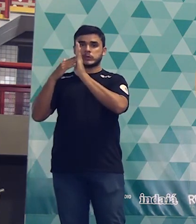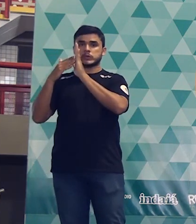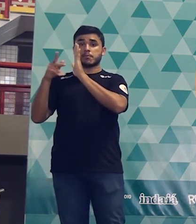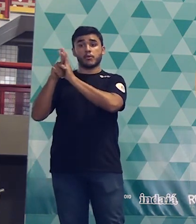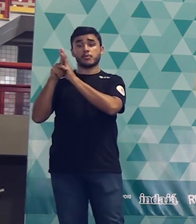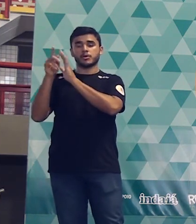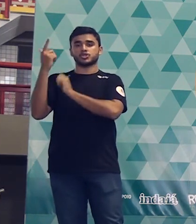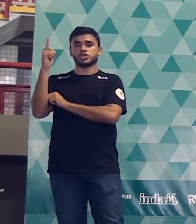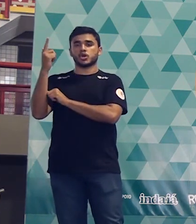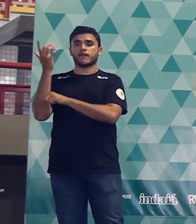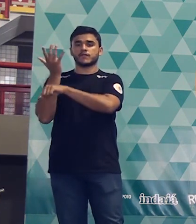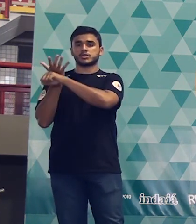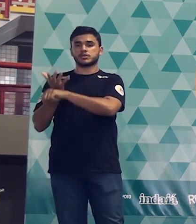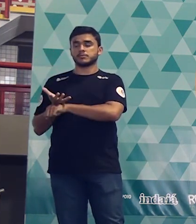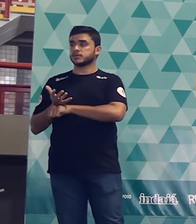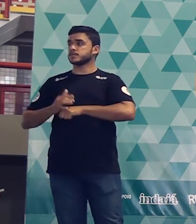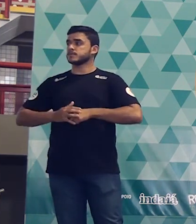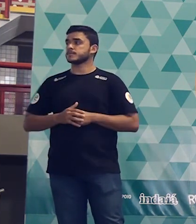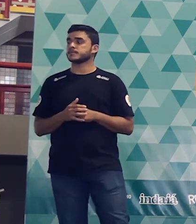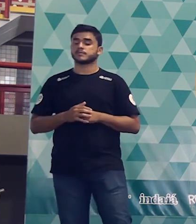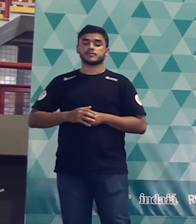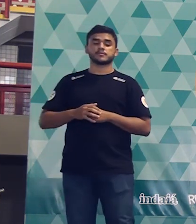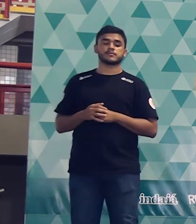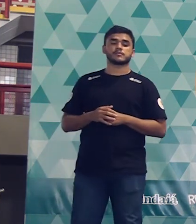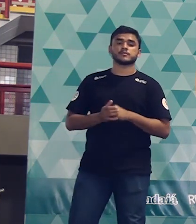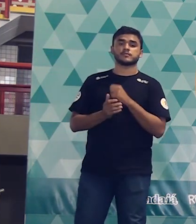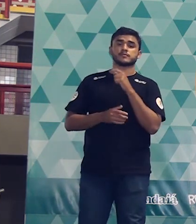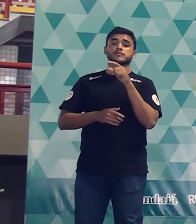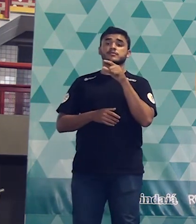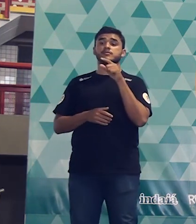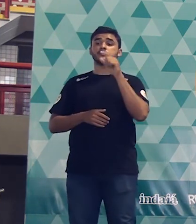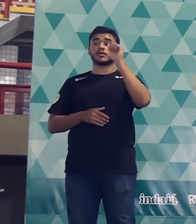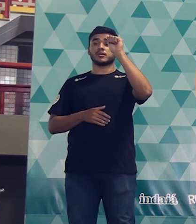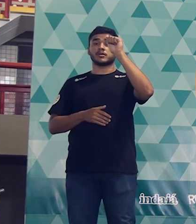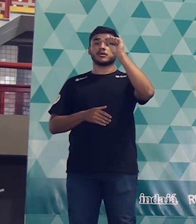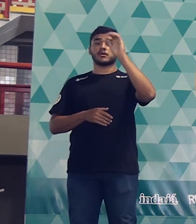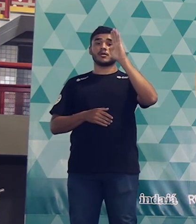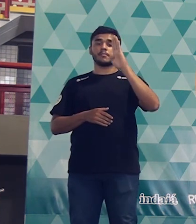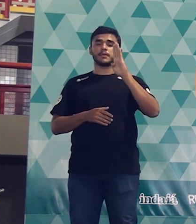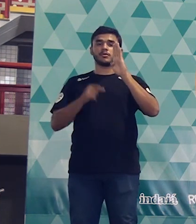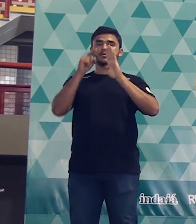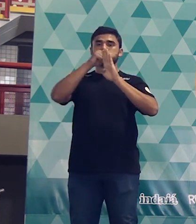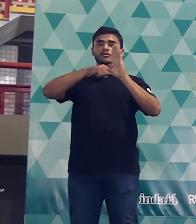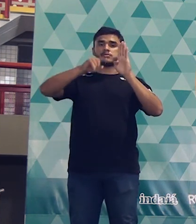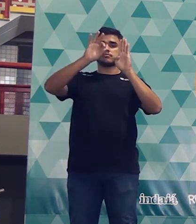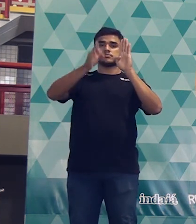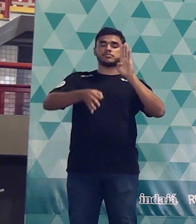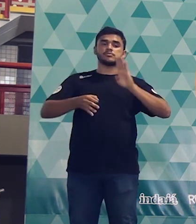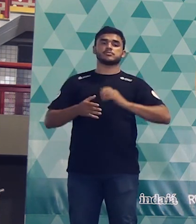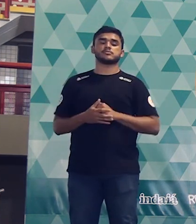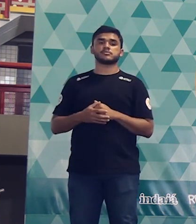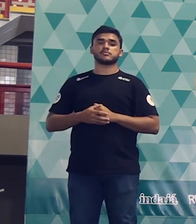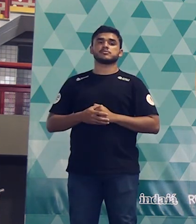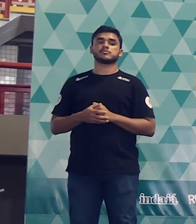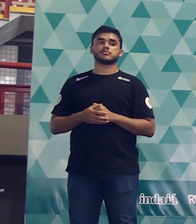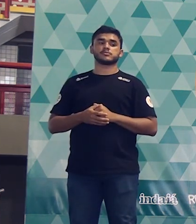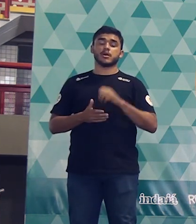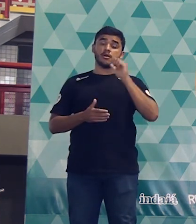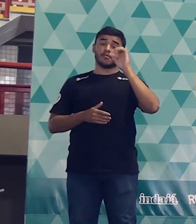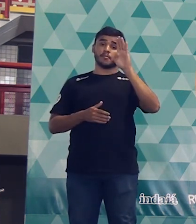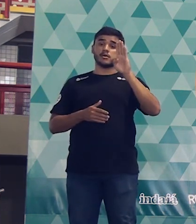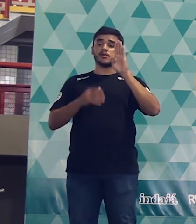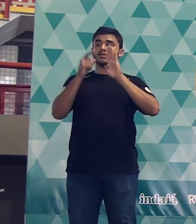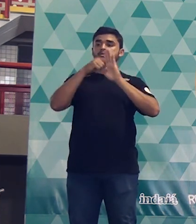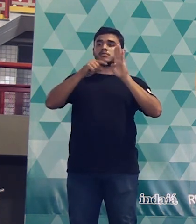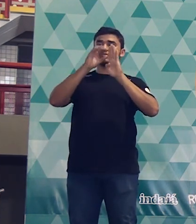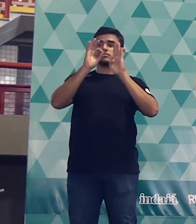de geografia. Então a gente pode dizer que a resposta correta é a letra B, né? Eles se diferenciam quanto ao público a